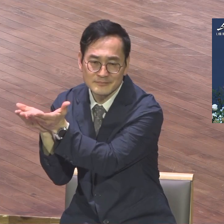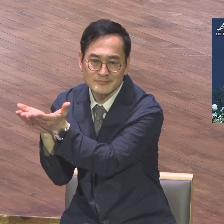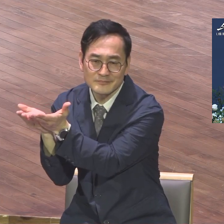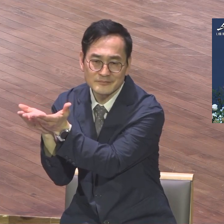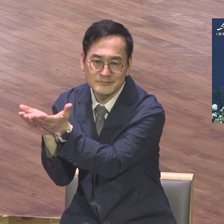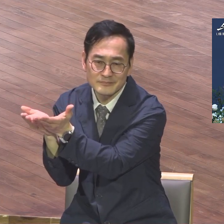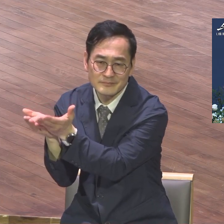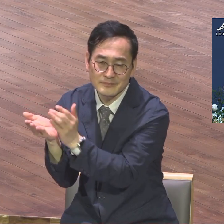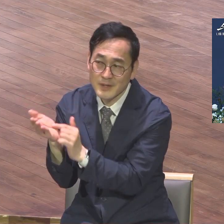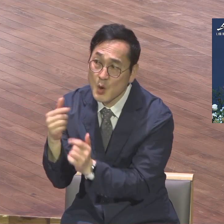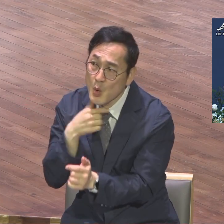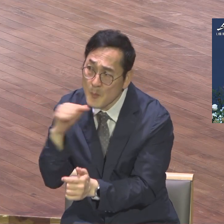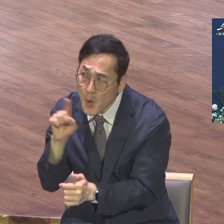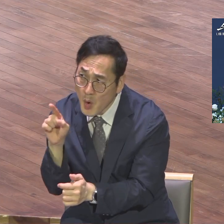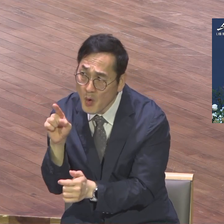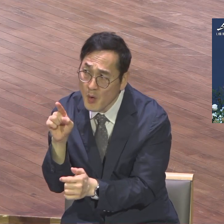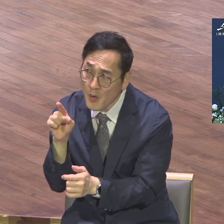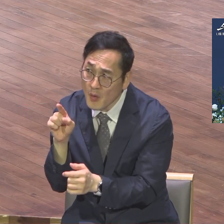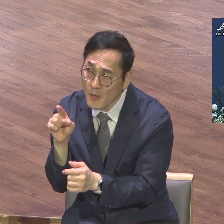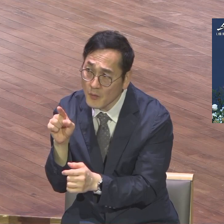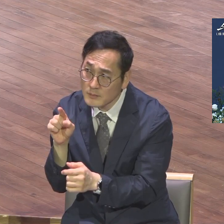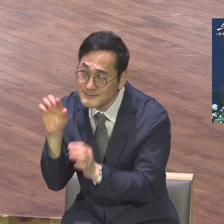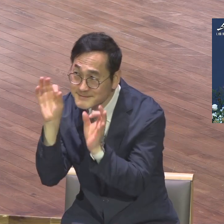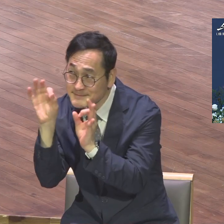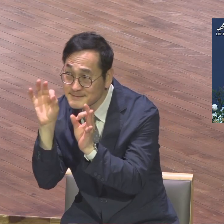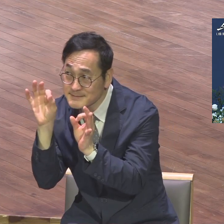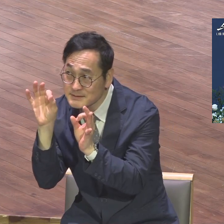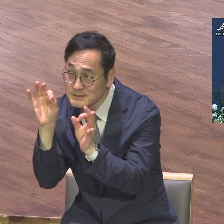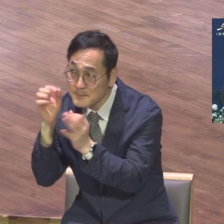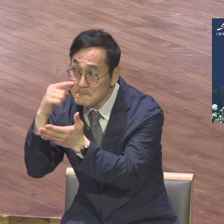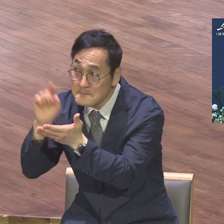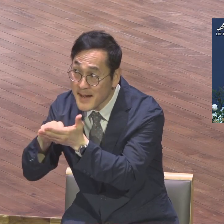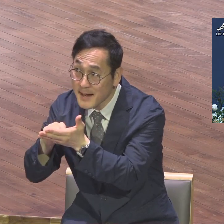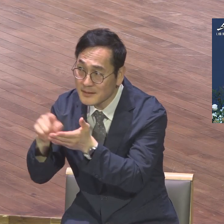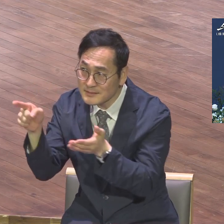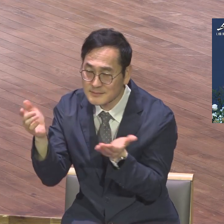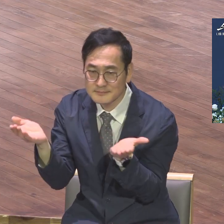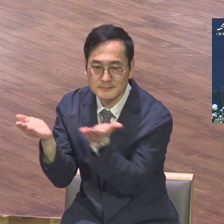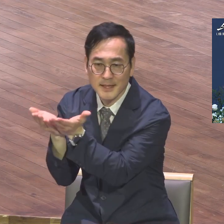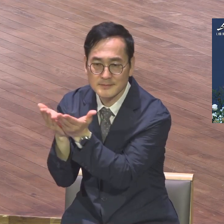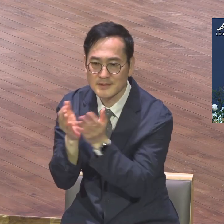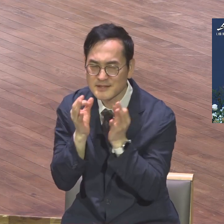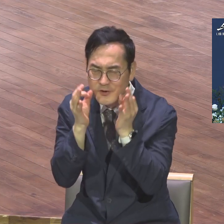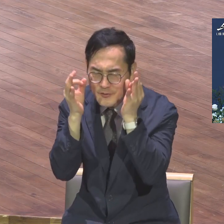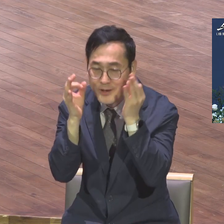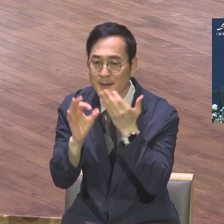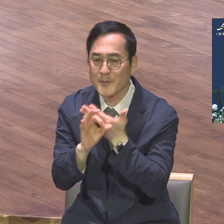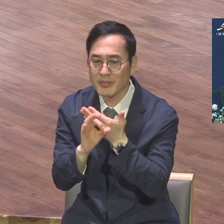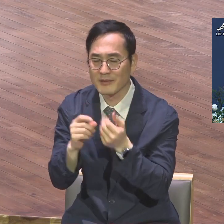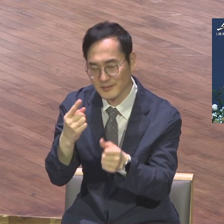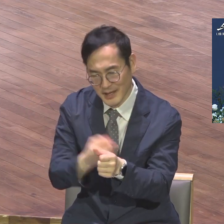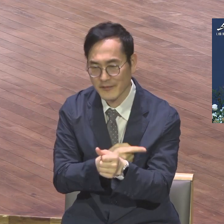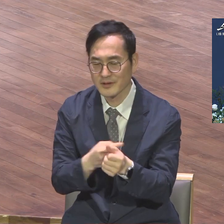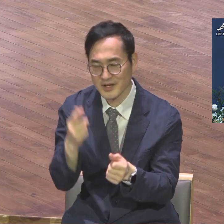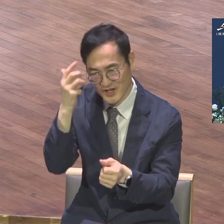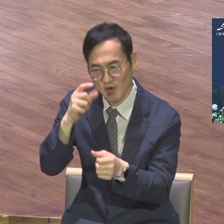속에 적용을 해 나가게 되면 자연스럽게 영적으로 성장이 되게 돼